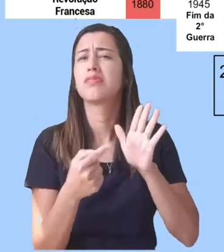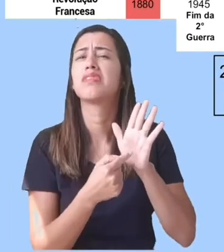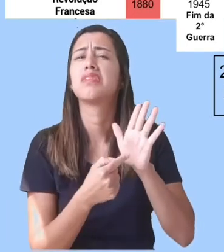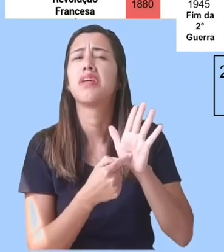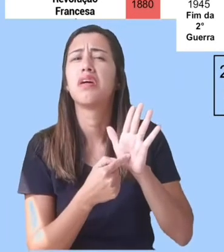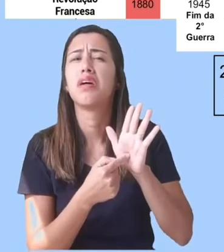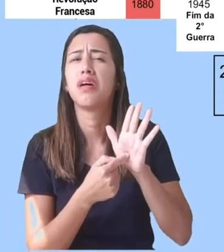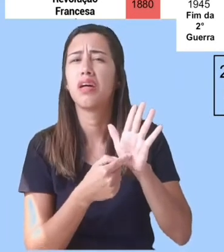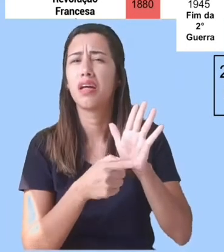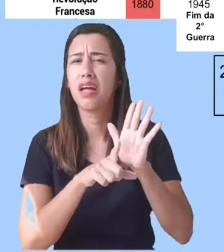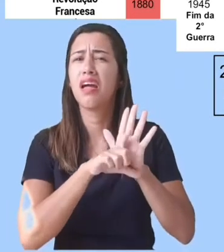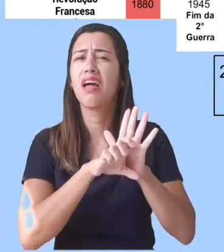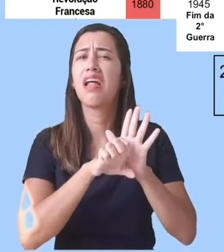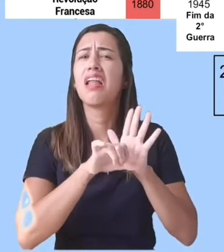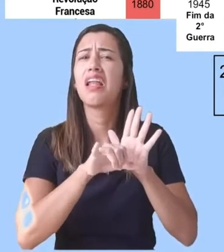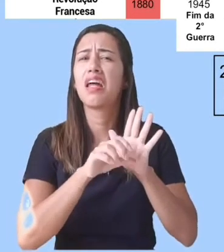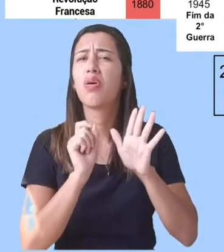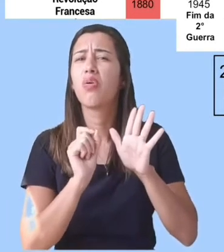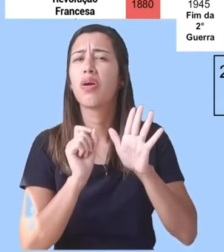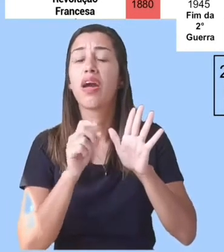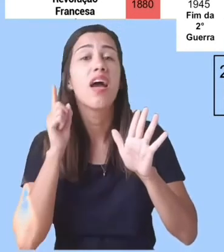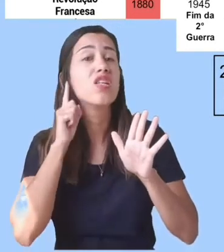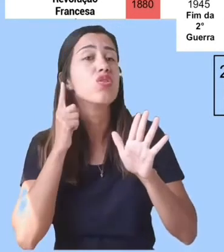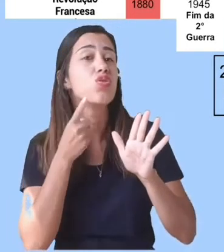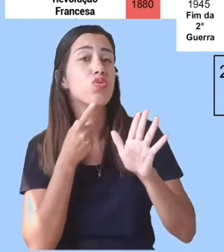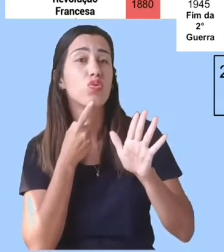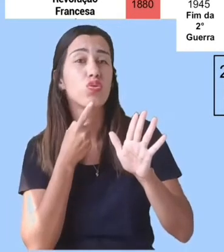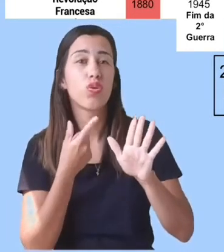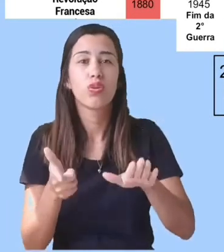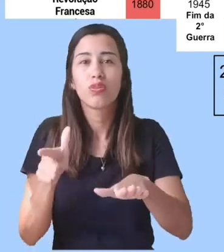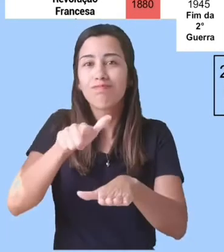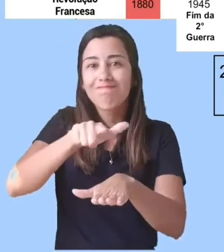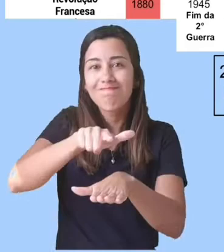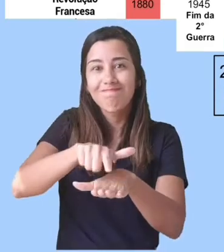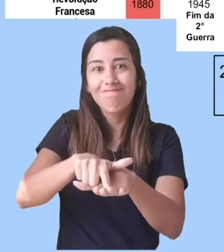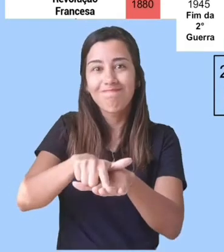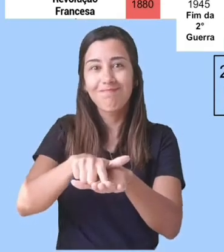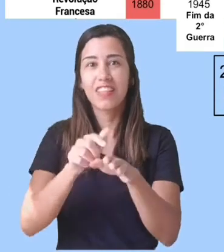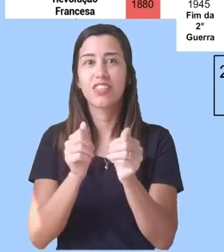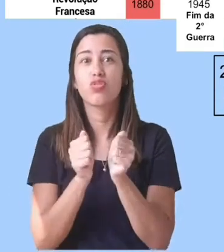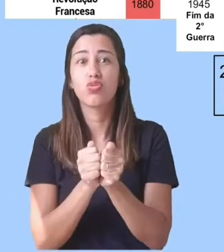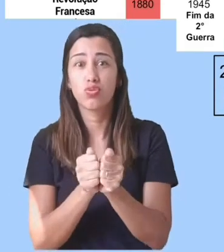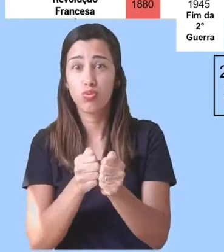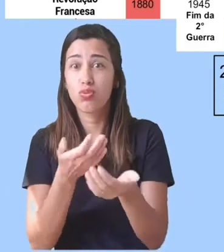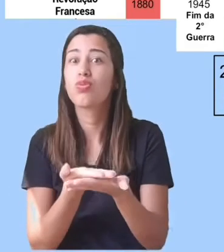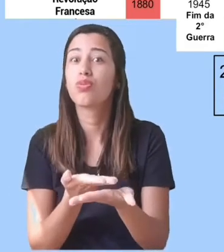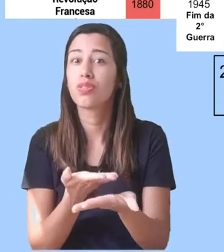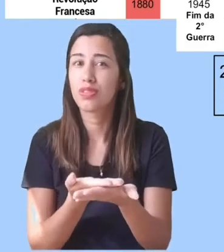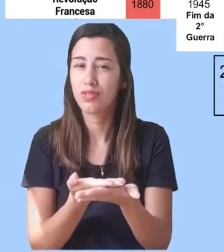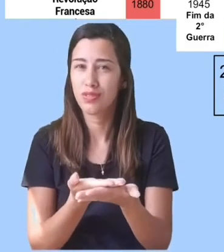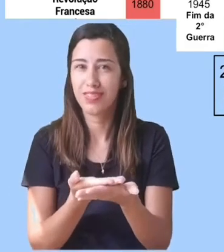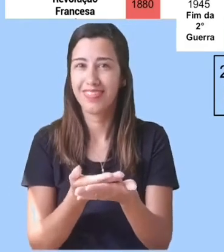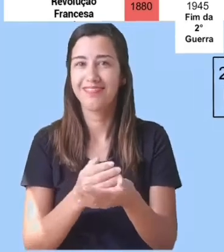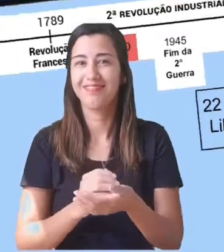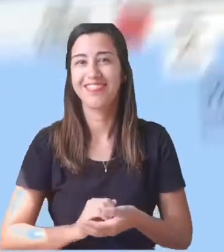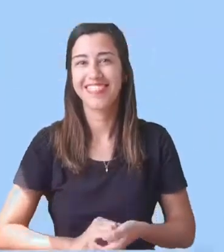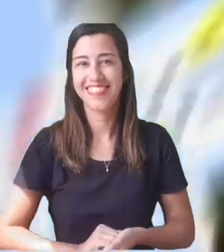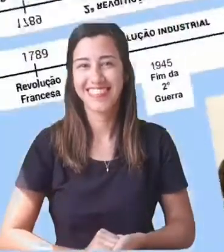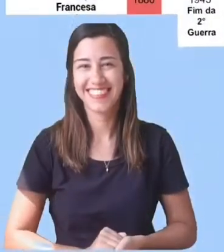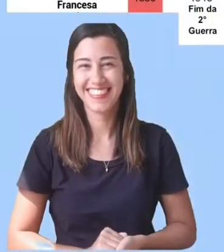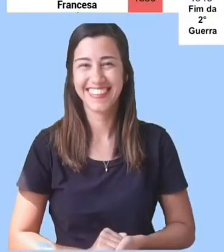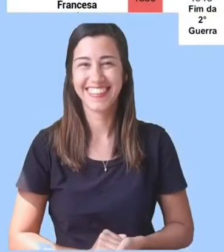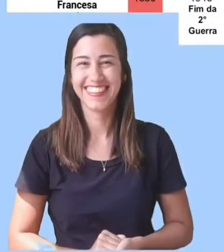também uma nova lei surgiu. Essa lei dizia o quê? Que os surdos tinham que estar incluídos no